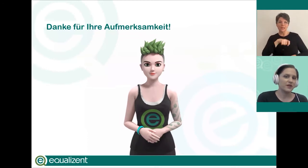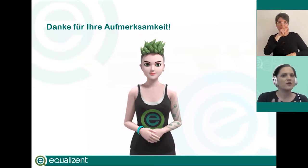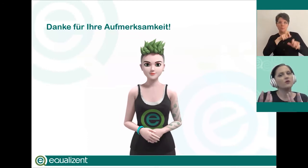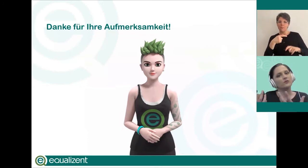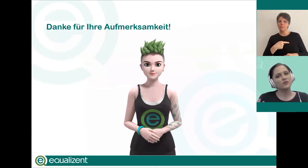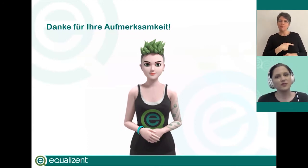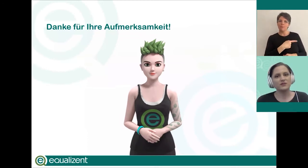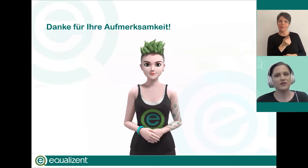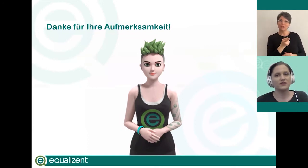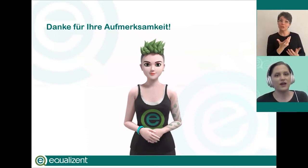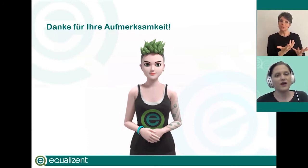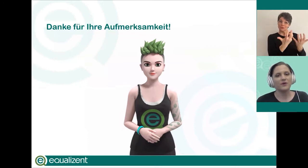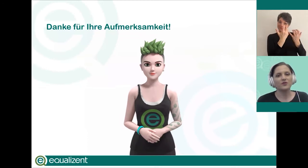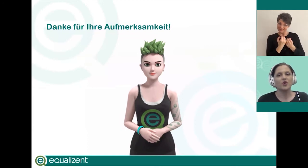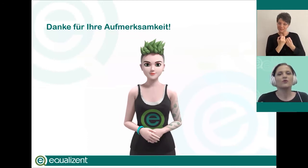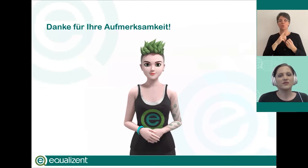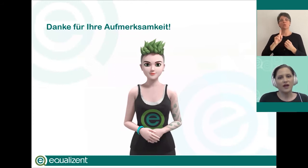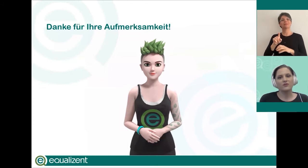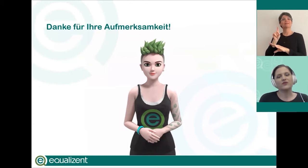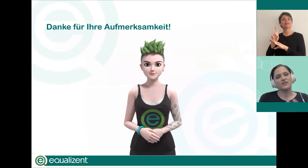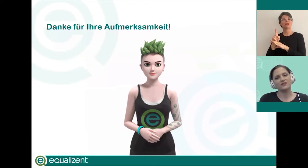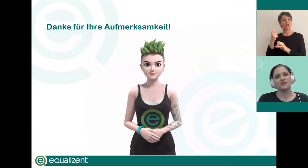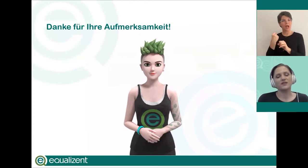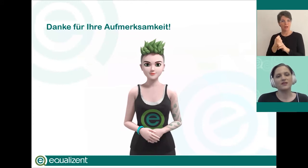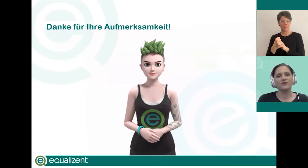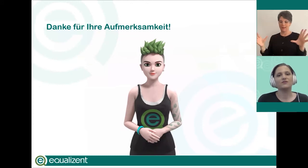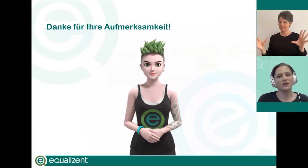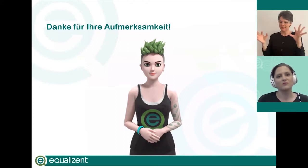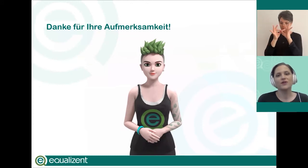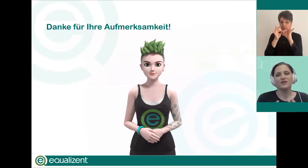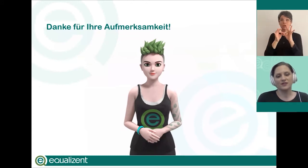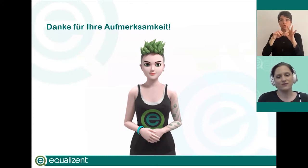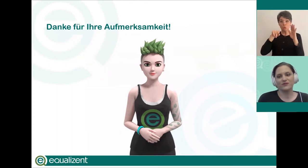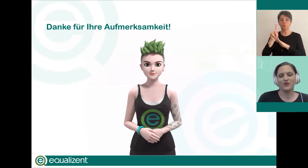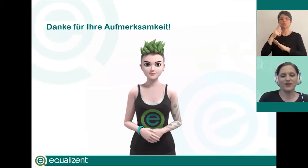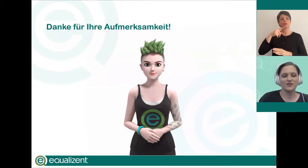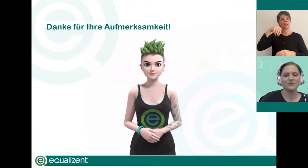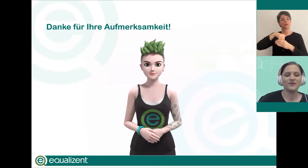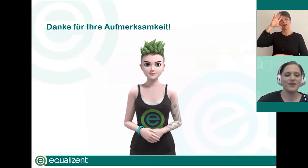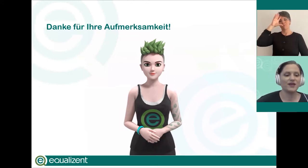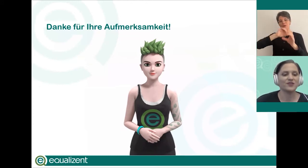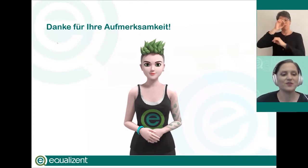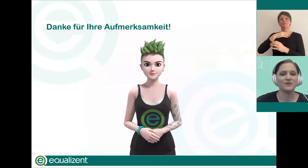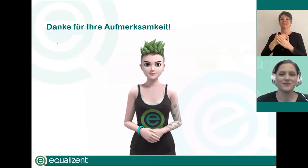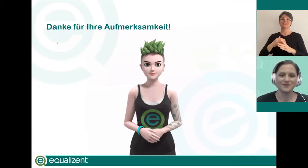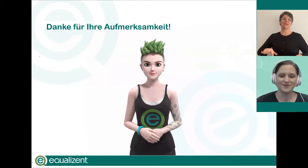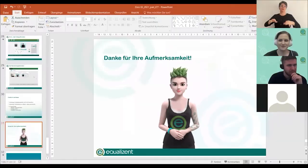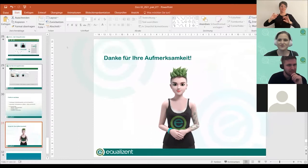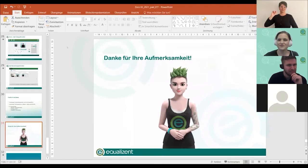Bild bringen und die digitale Arbeit. Und dadurch festigen sich die Inhalte und darum sind wir erfolgreich.